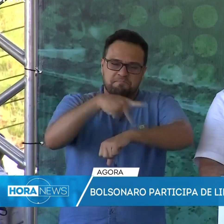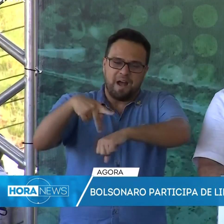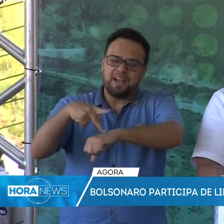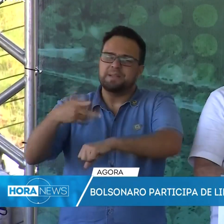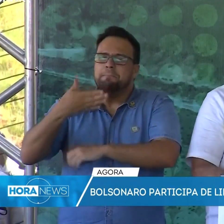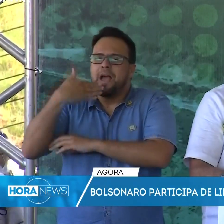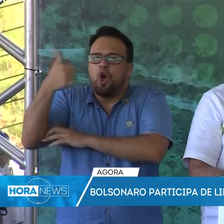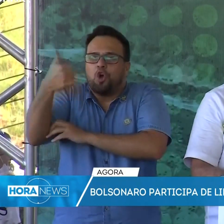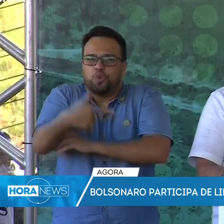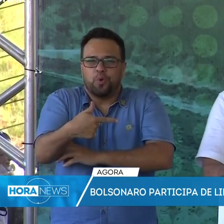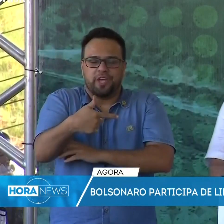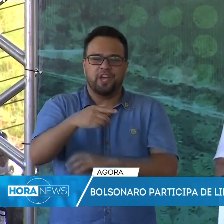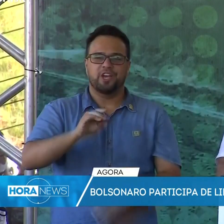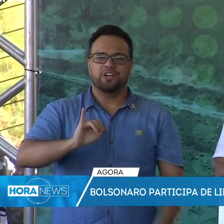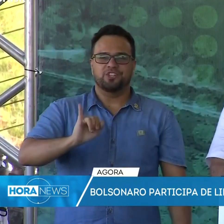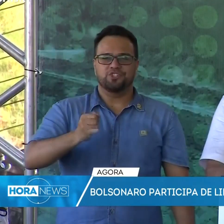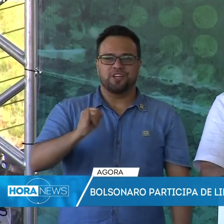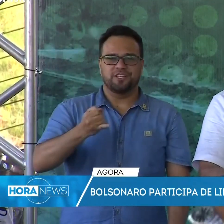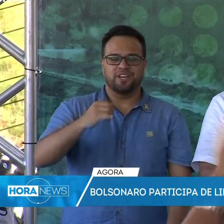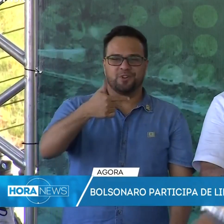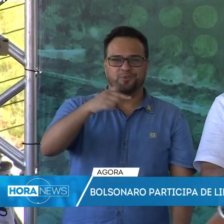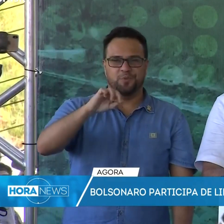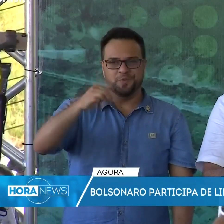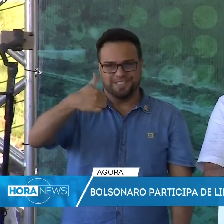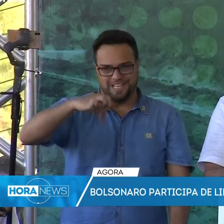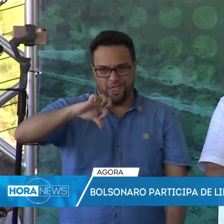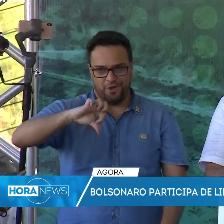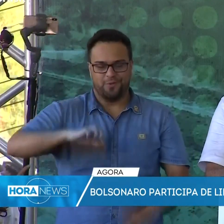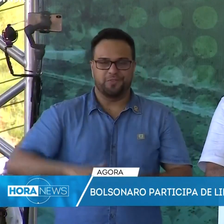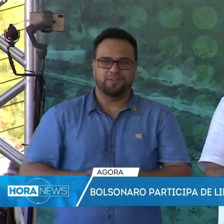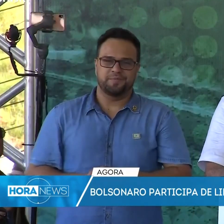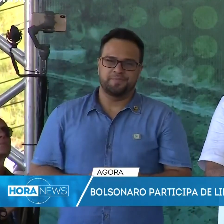em janeiro de 2019.